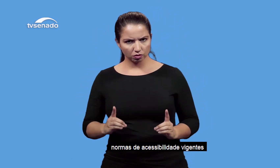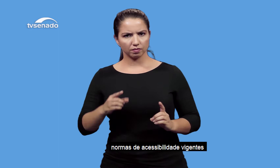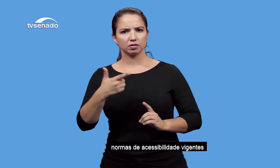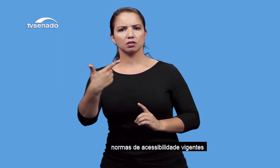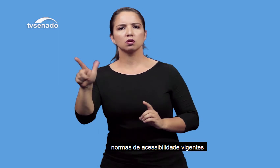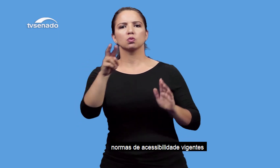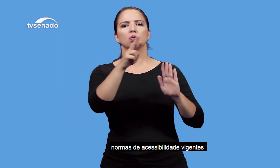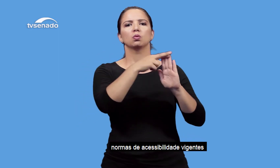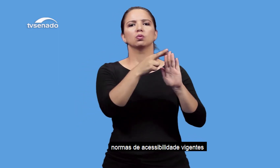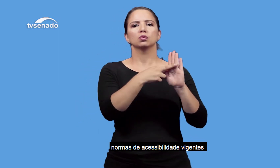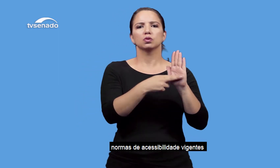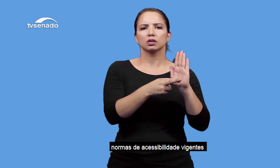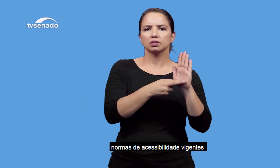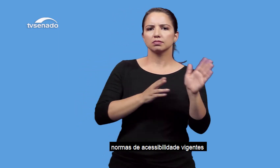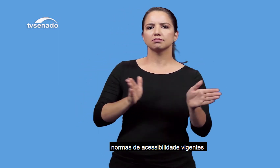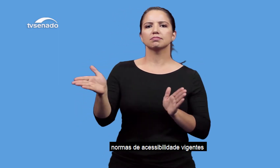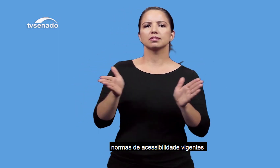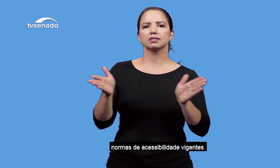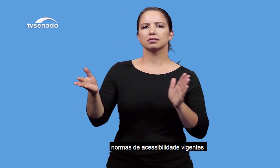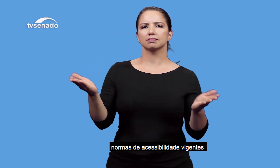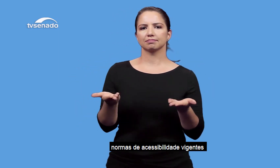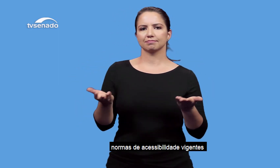de acessibilidade vigentes